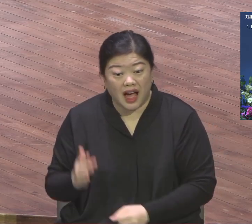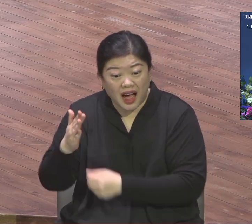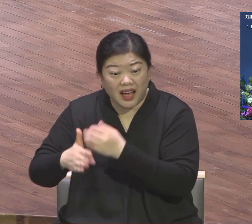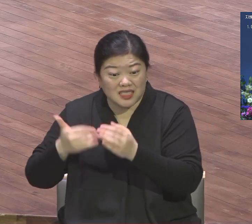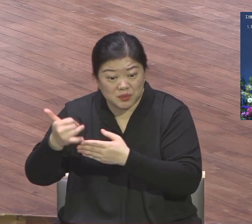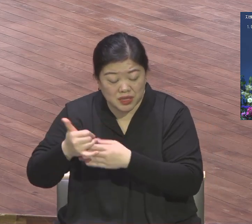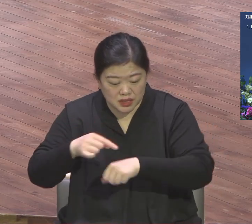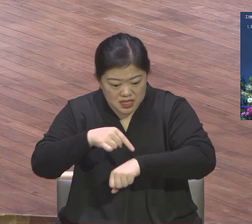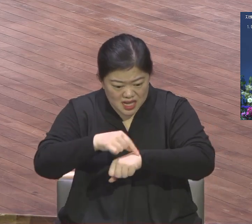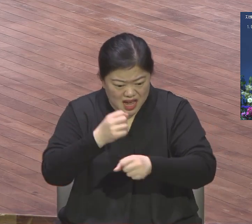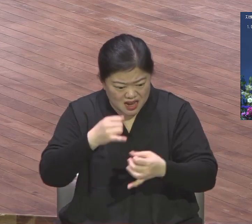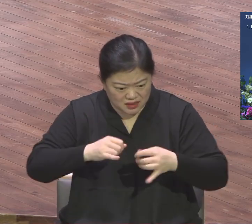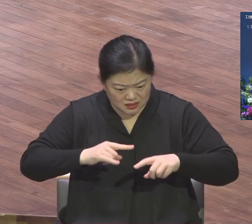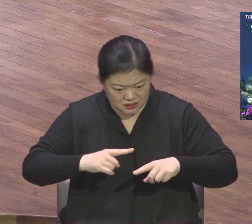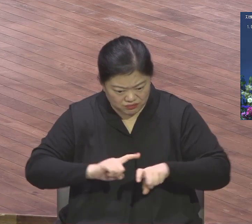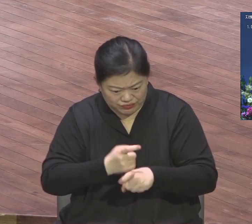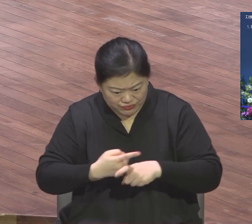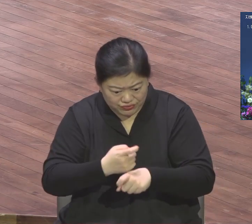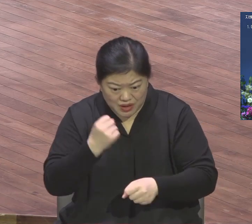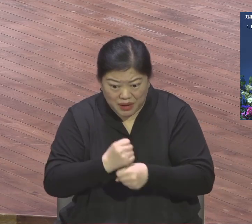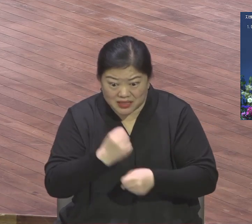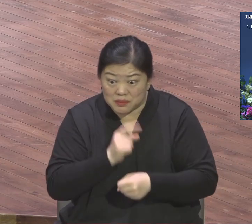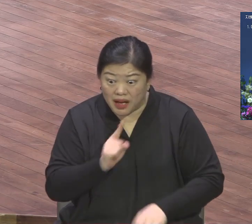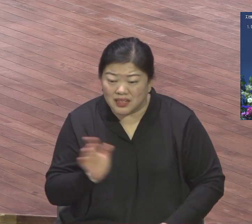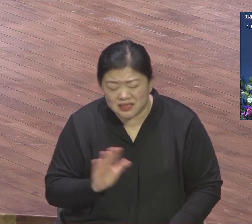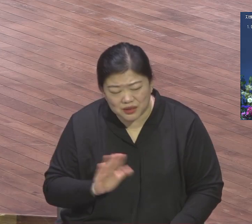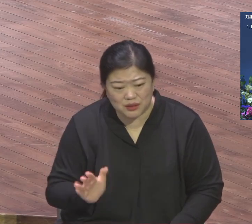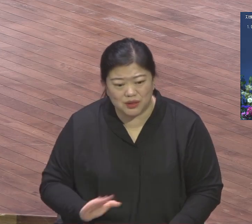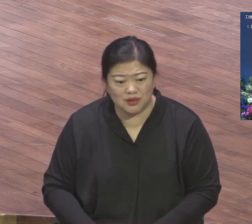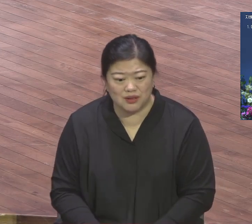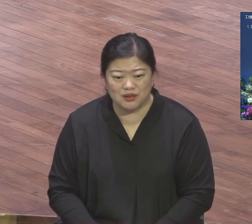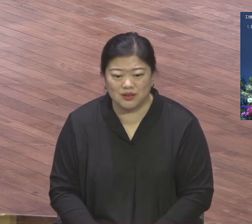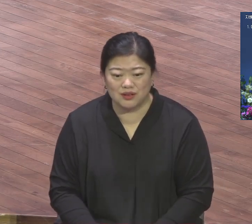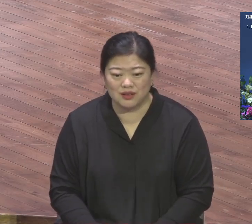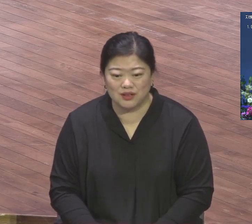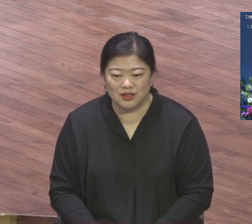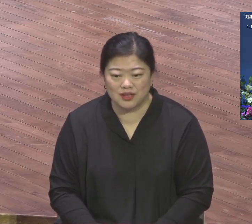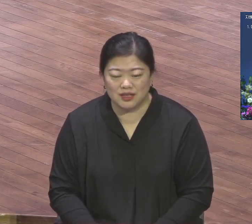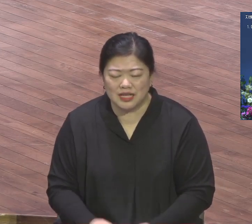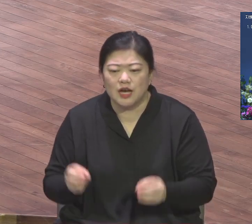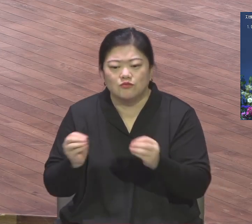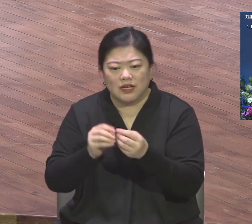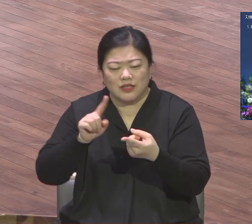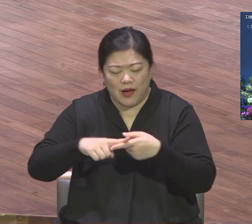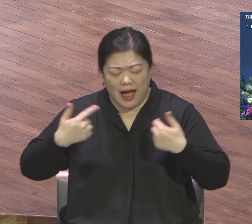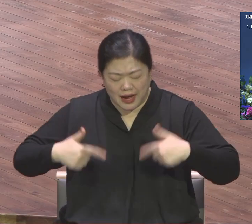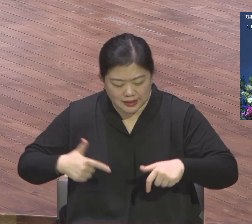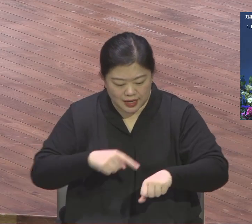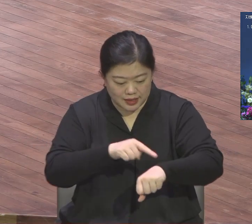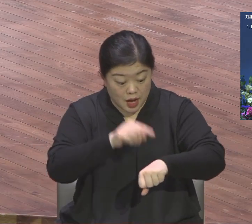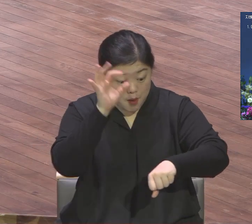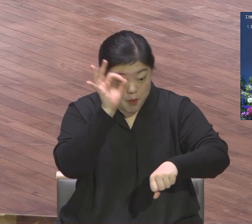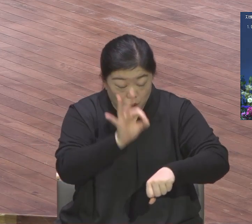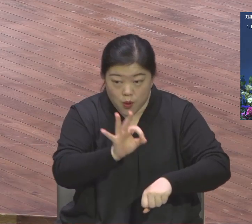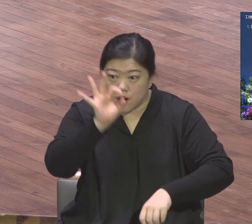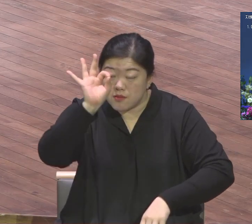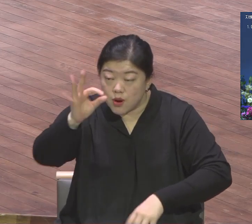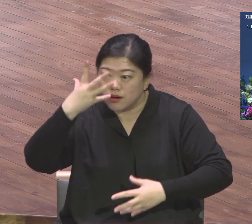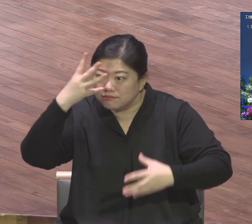그 지금도 그대로 하고 있어. 굉장히 고지지 가지고 바보스러울 정도로. 어? 우리가 볼 때 얼마나 웃기는지